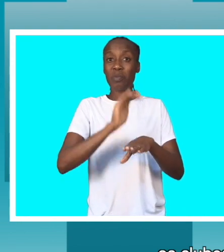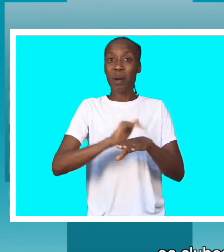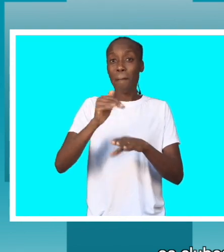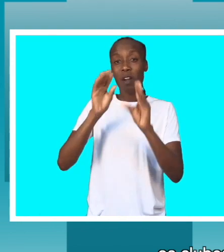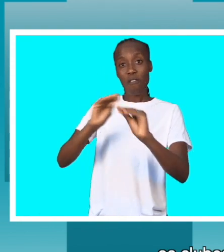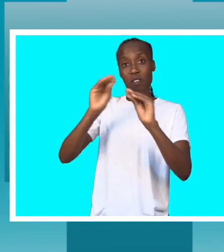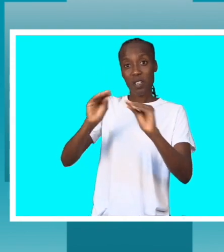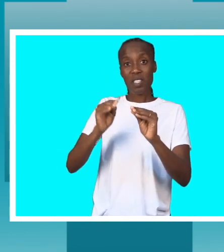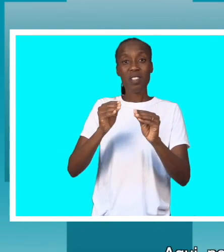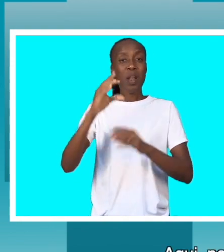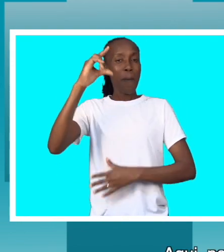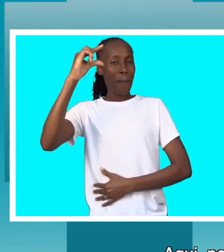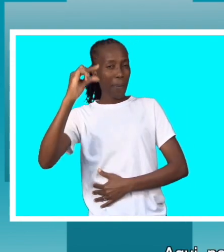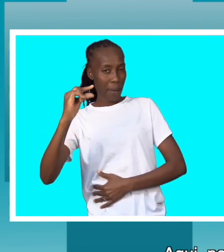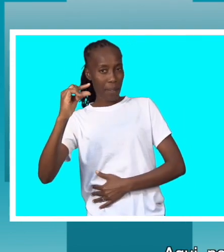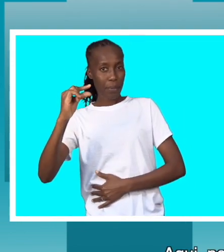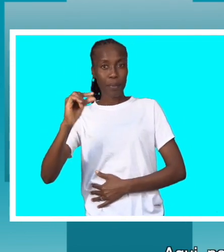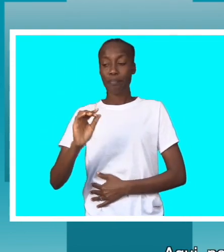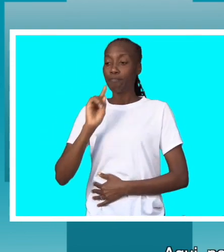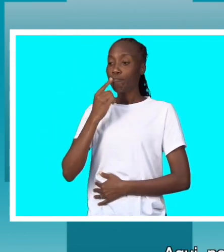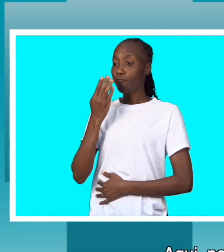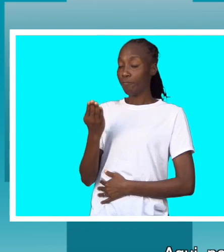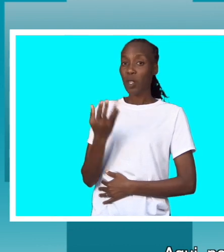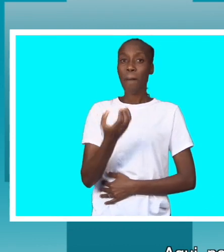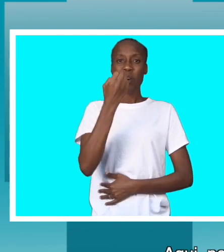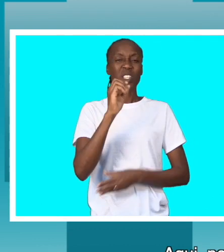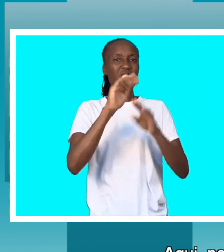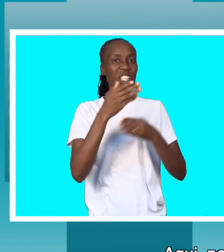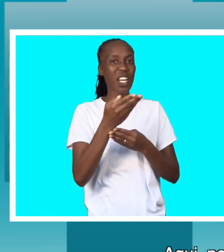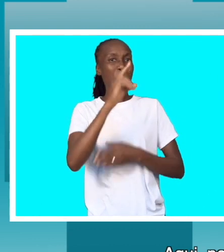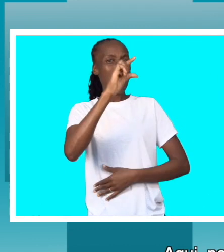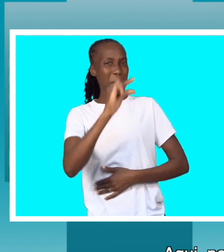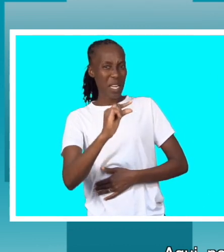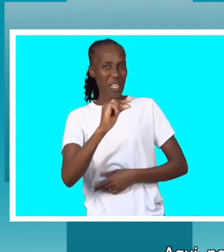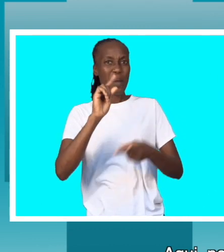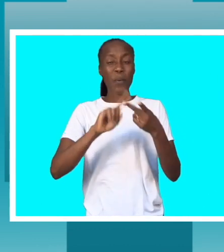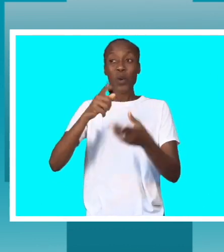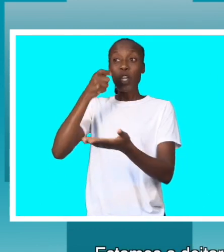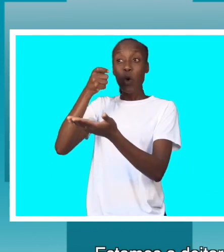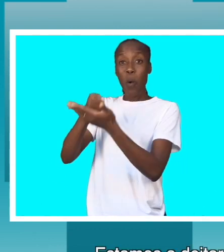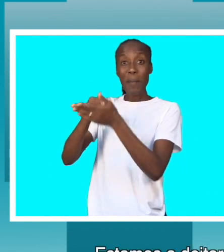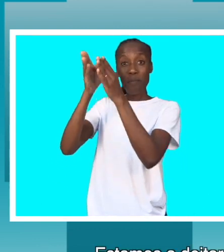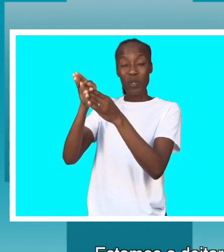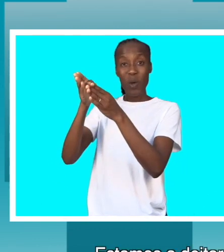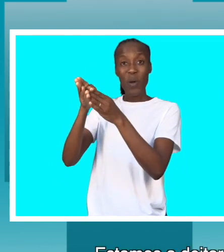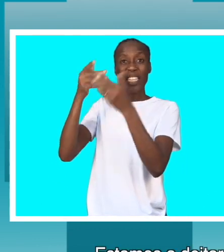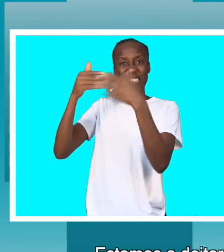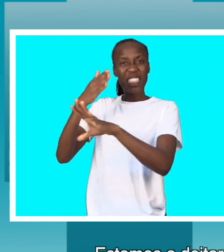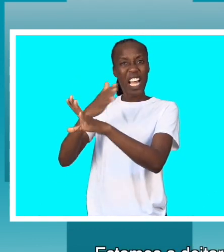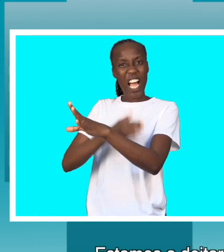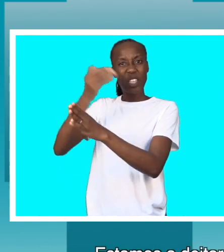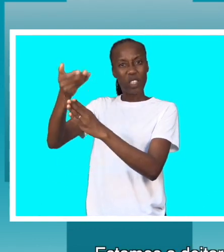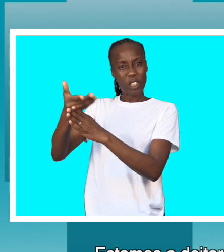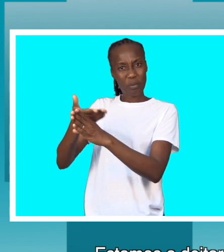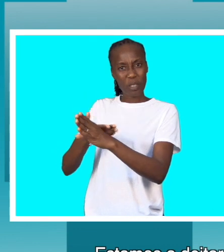barata. Aqui pode ficar mais barato do que comprar um jogador já feito. Hoje é o que estamos a tentar,